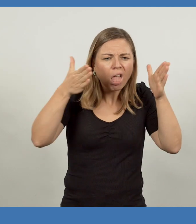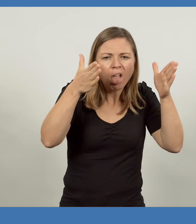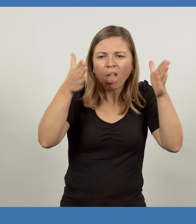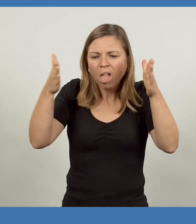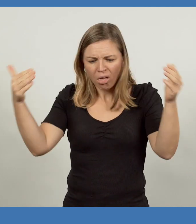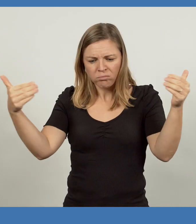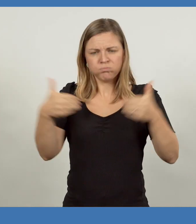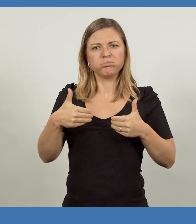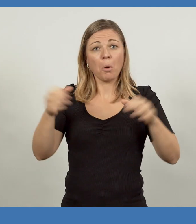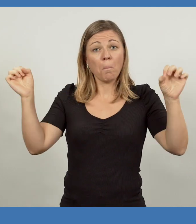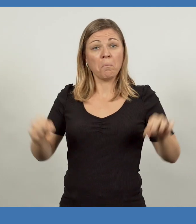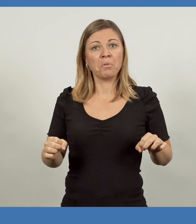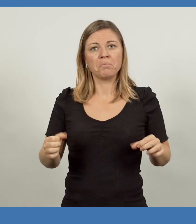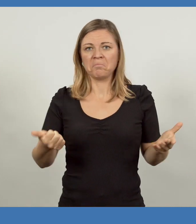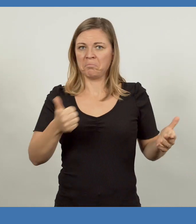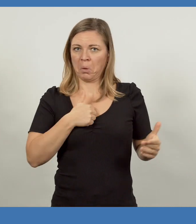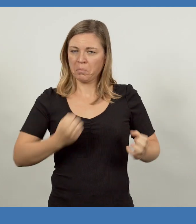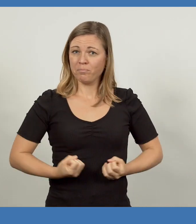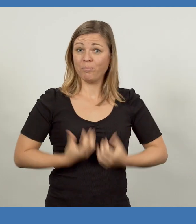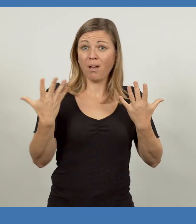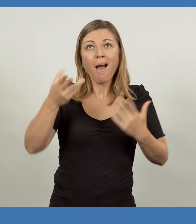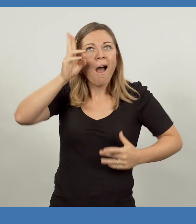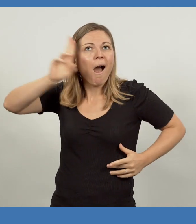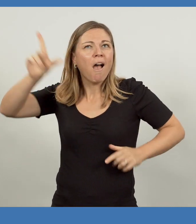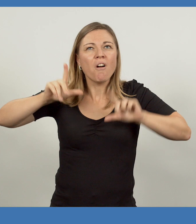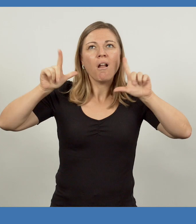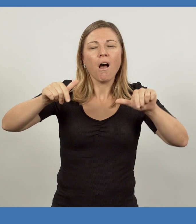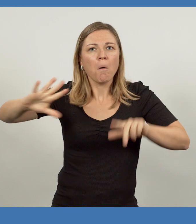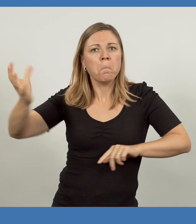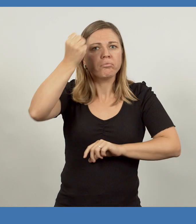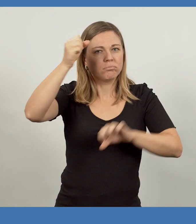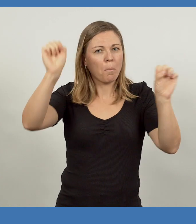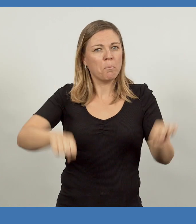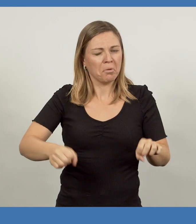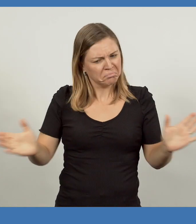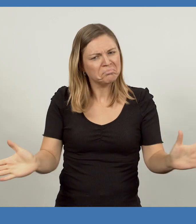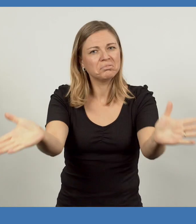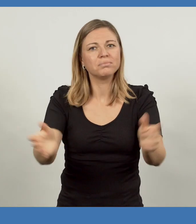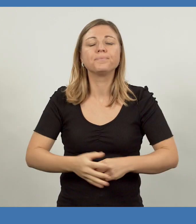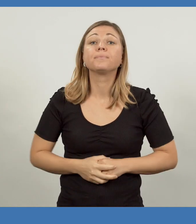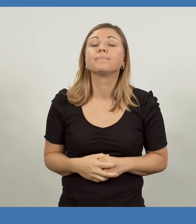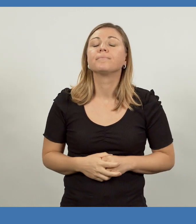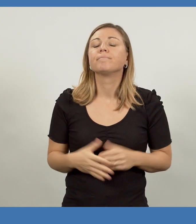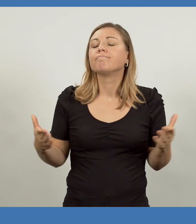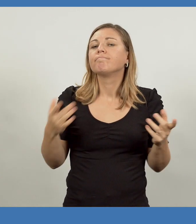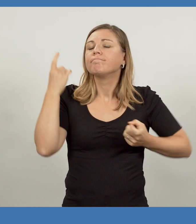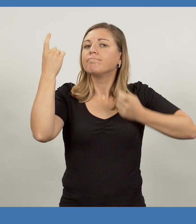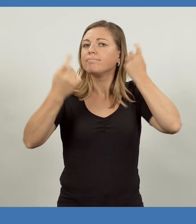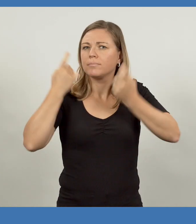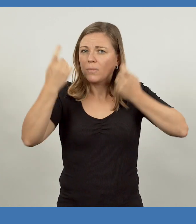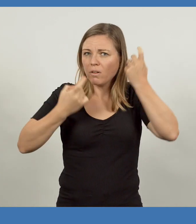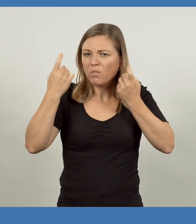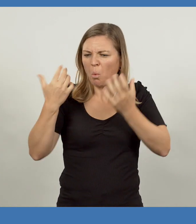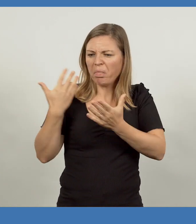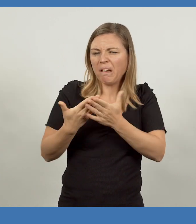sur eux-mêmes, à s'accomplir, à accomplir leurs rêves. Donc dans ce contexte-là, on peut se demander si c'est pertinent d'avoir